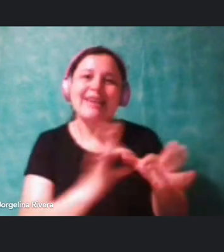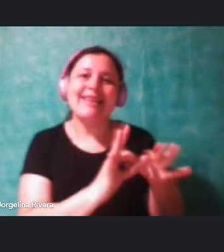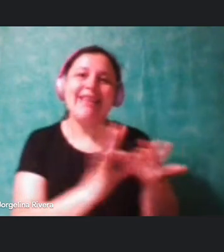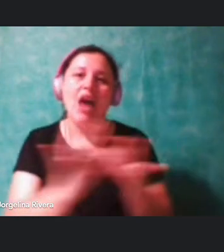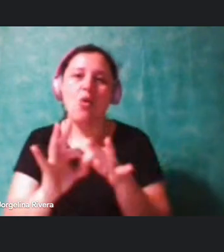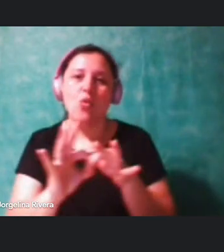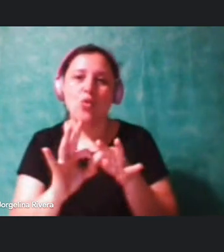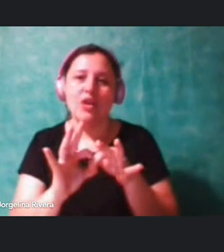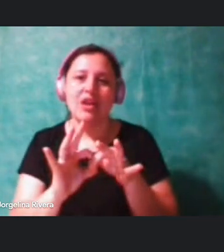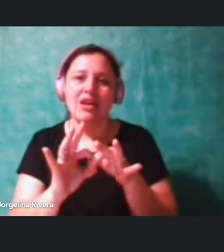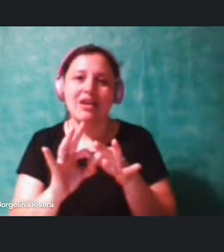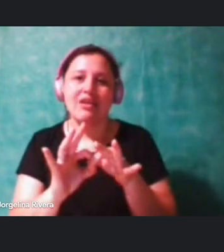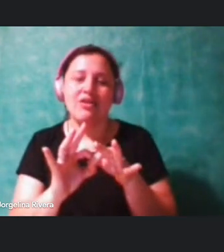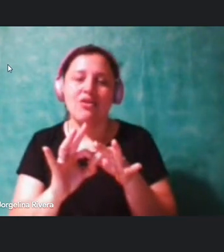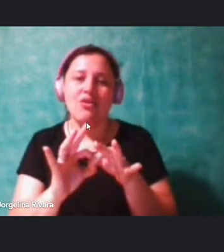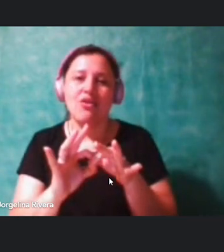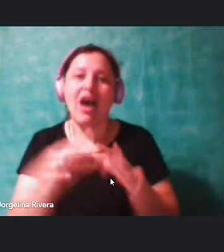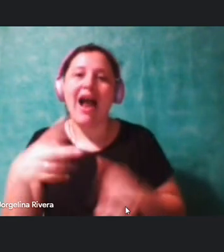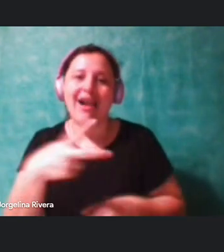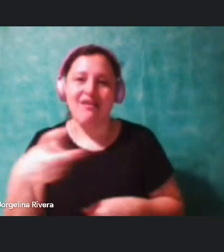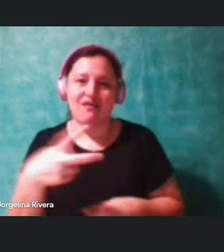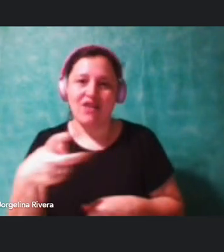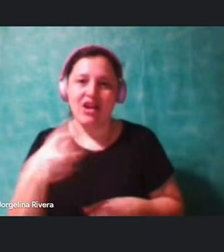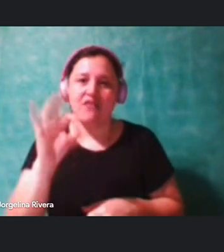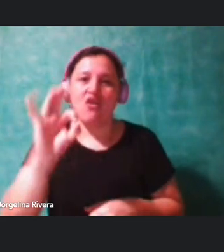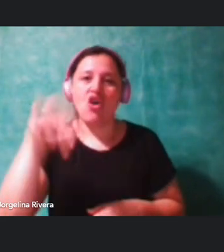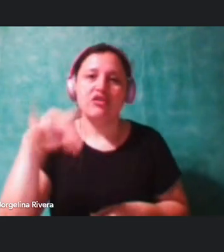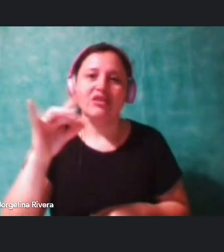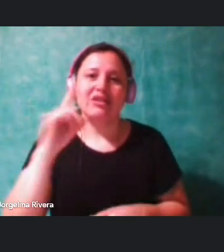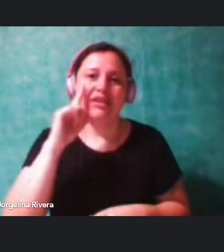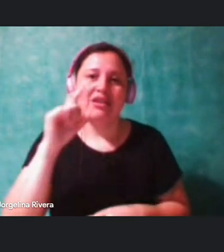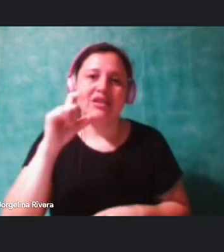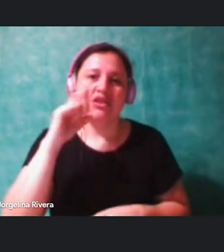shall marcan futuro.